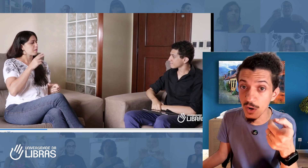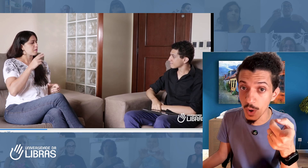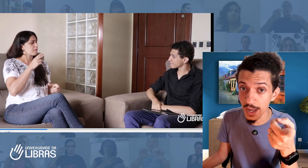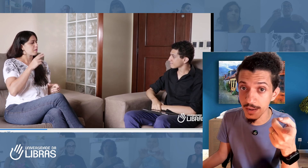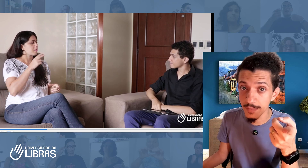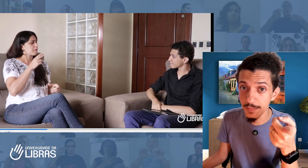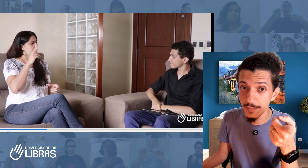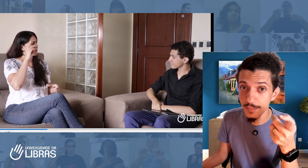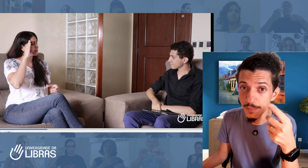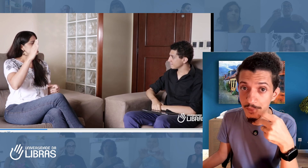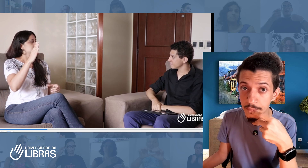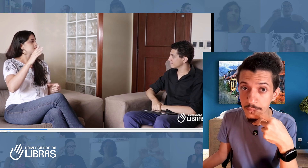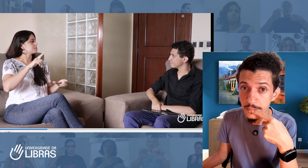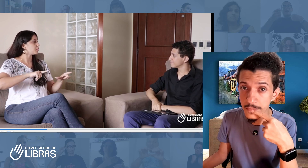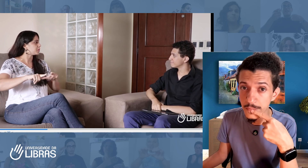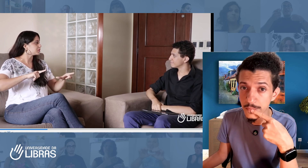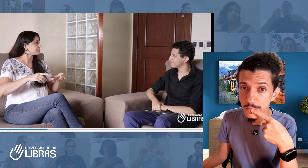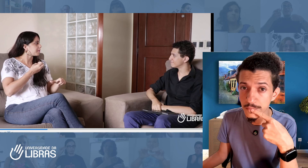da Luana?